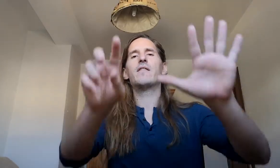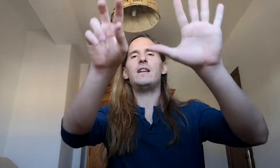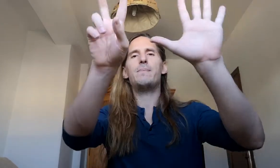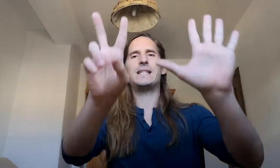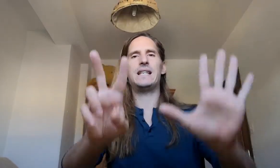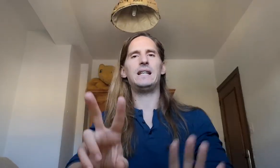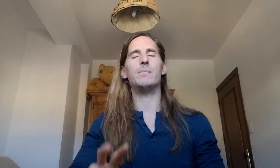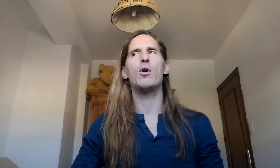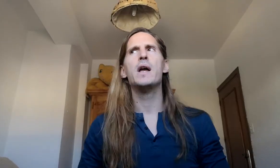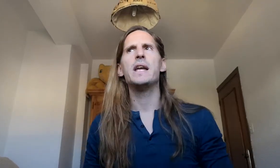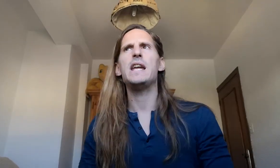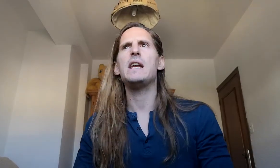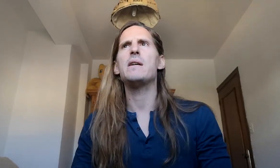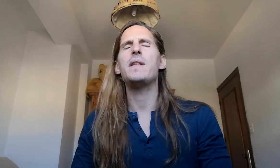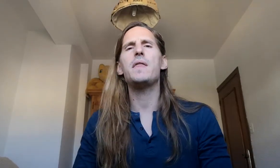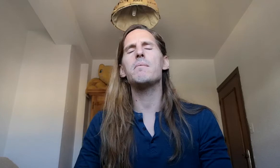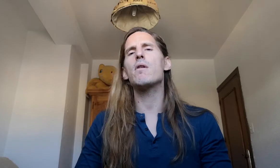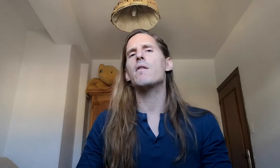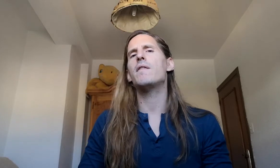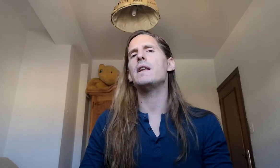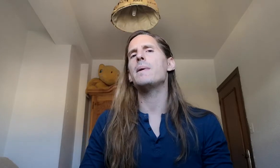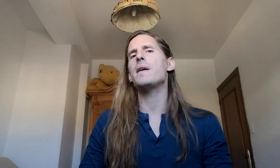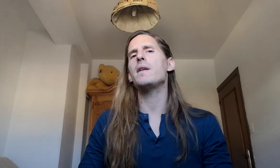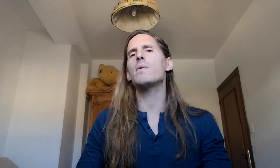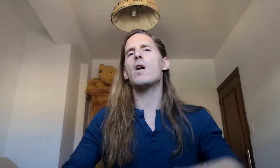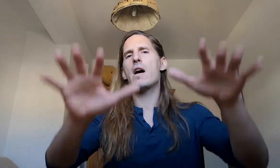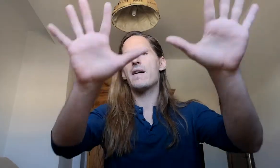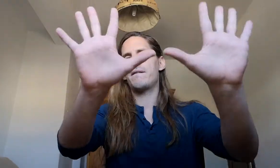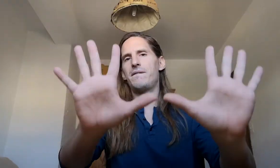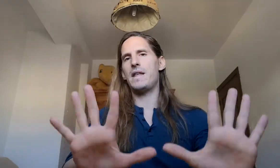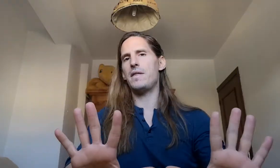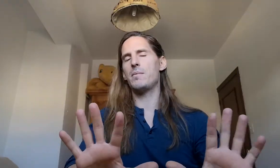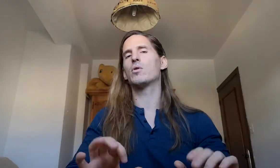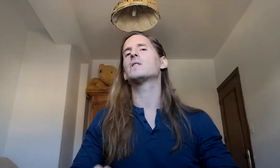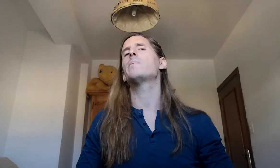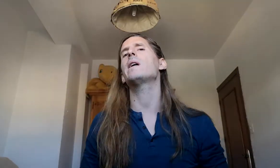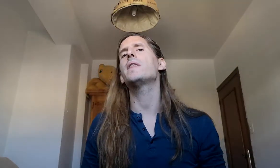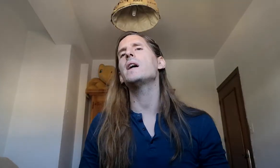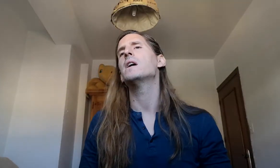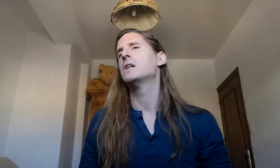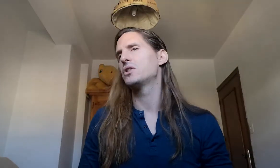Felipe VII. ¿Y décimo? Felipe décimo. ¿Se puede hacer? Sí.